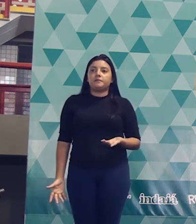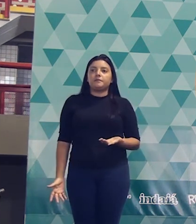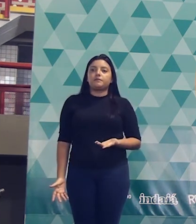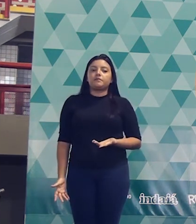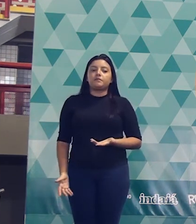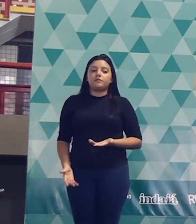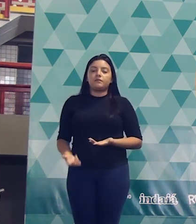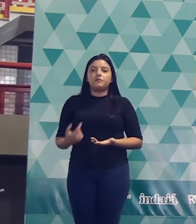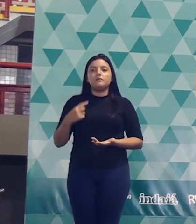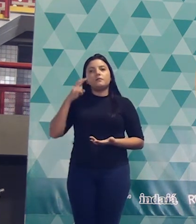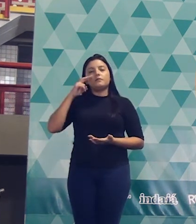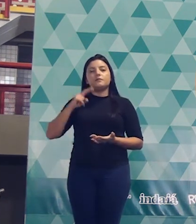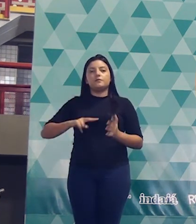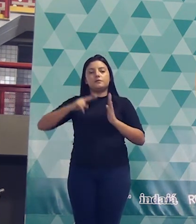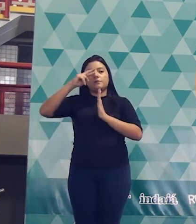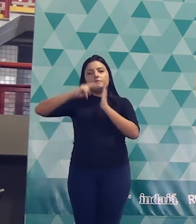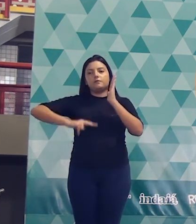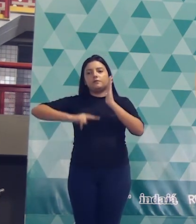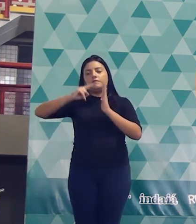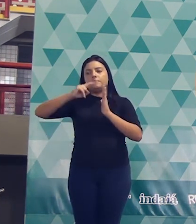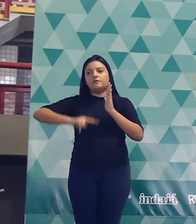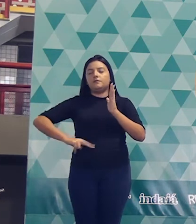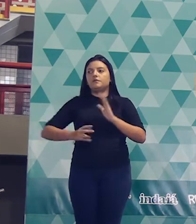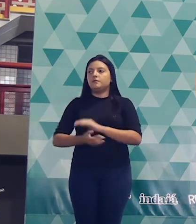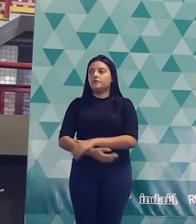Minutinho aí para você dar uma olhada.